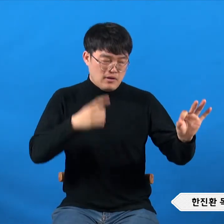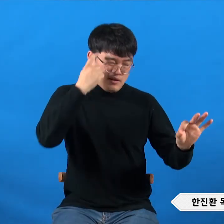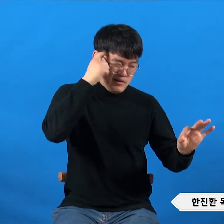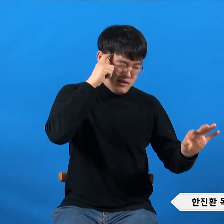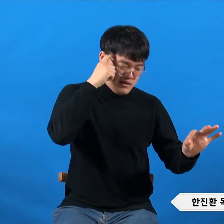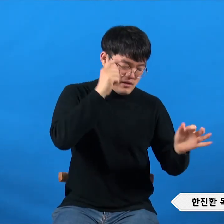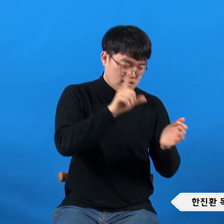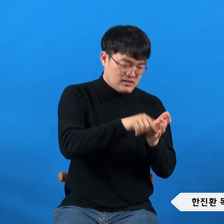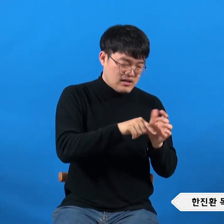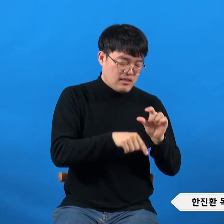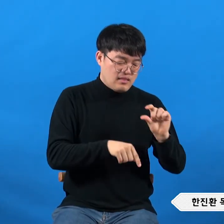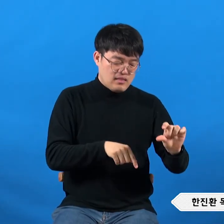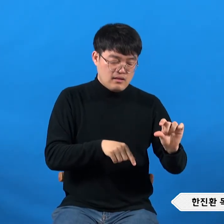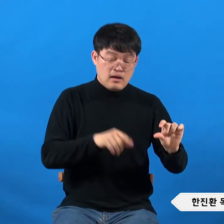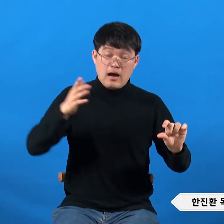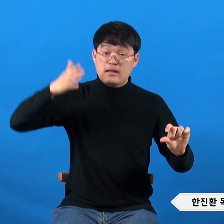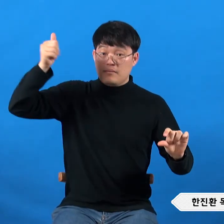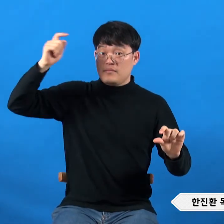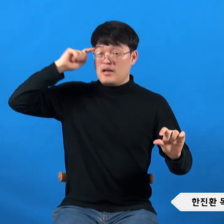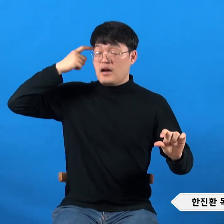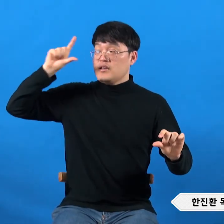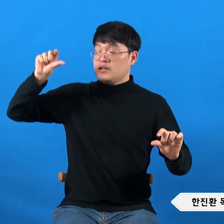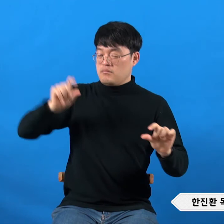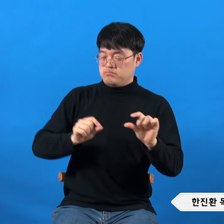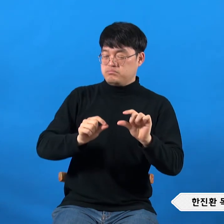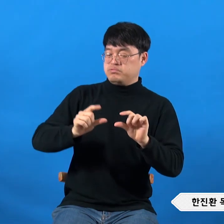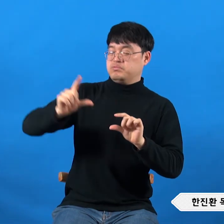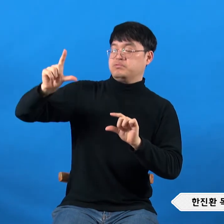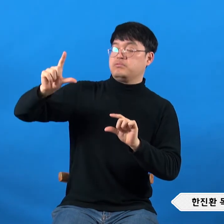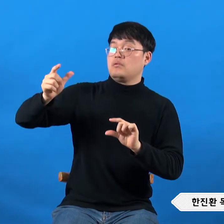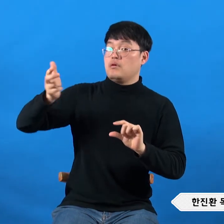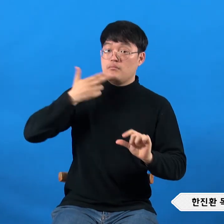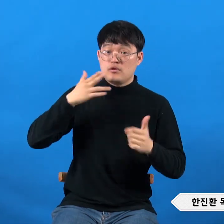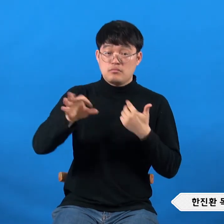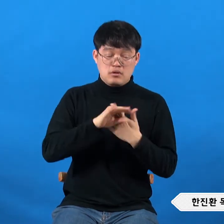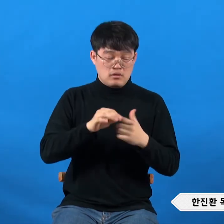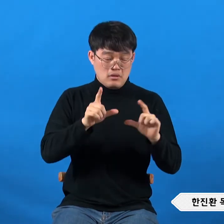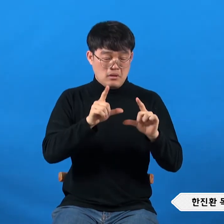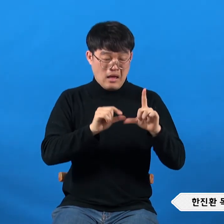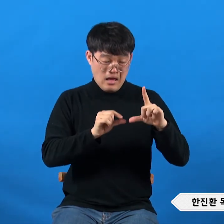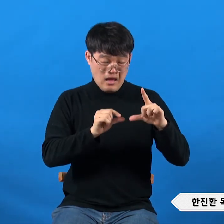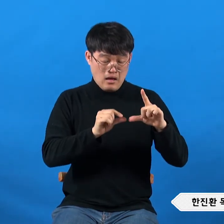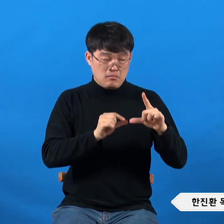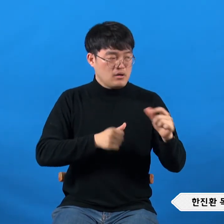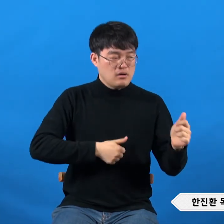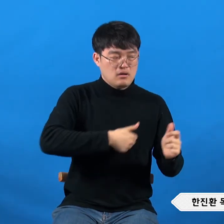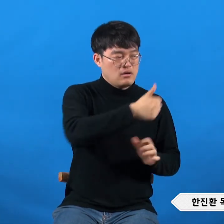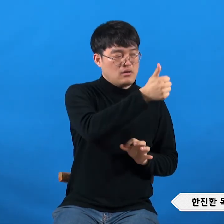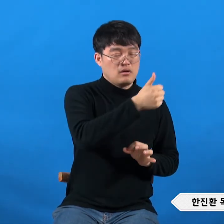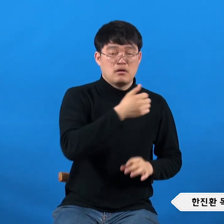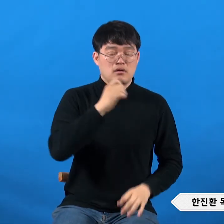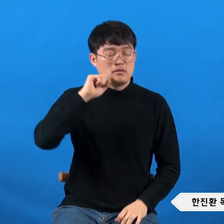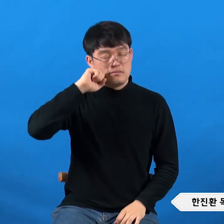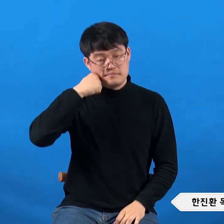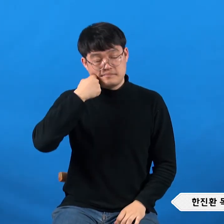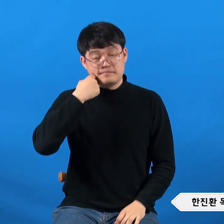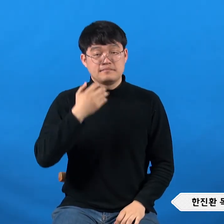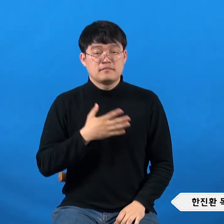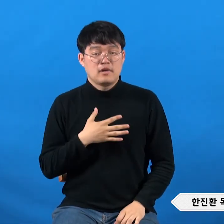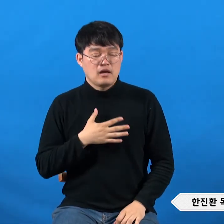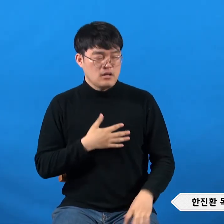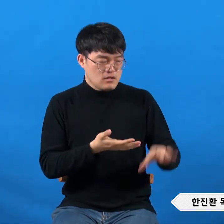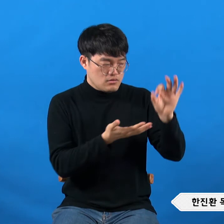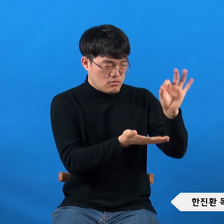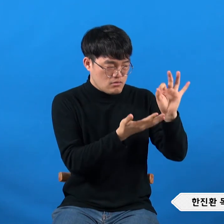시간보다 하나님을 생각하는 시간이 더 많아지지 않으면 결코 돈을 이길 수가 없습니다. 내가